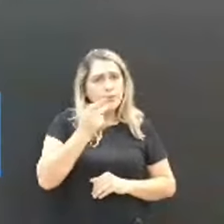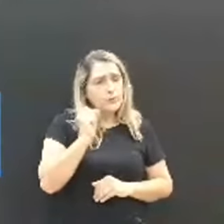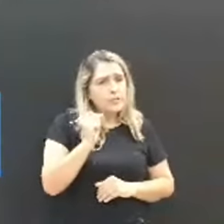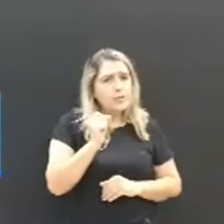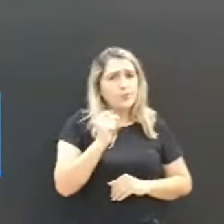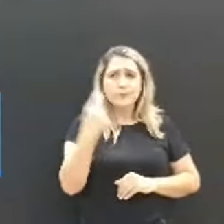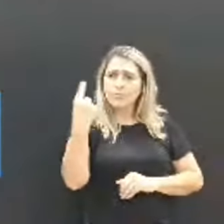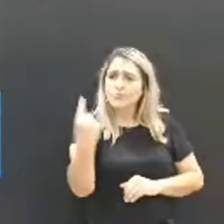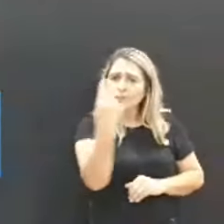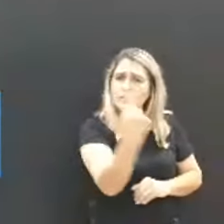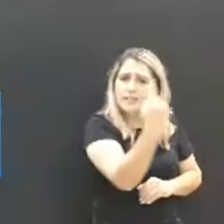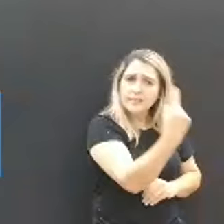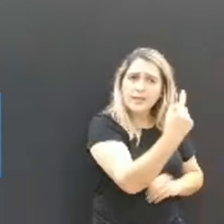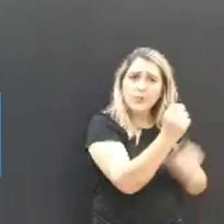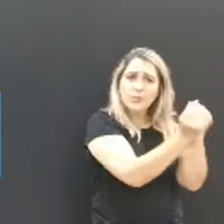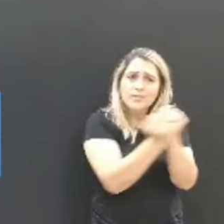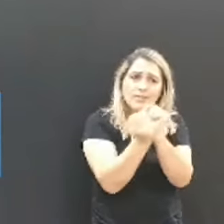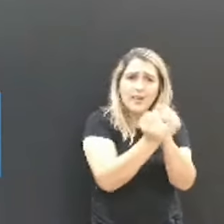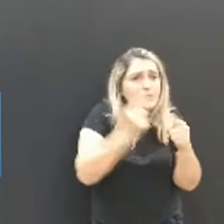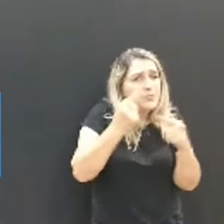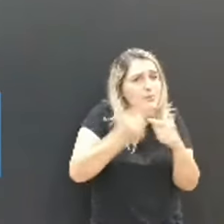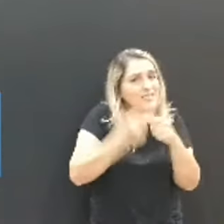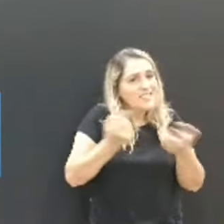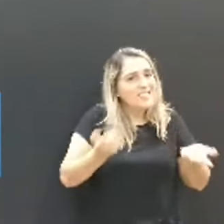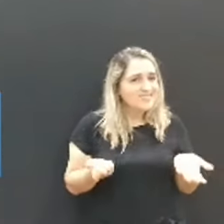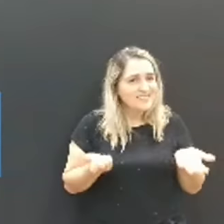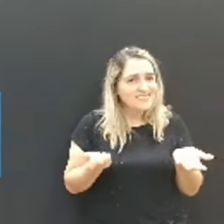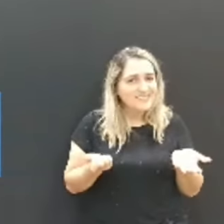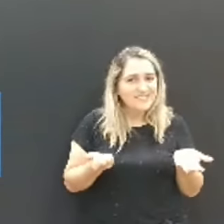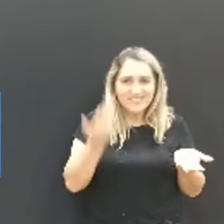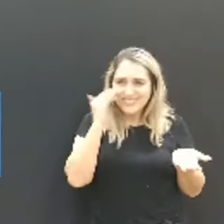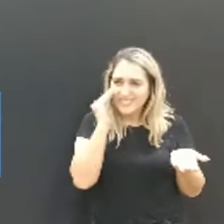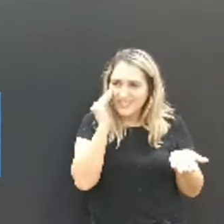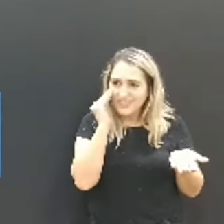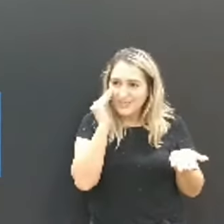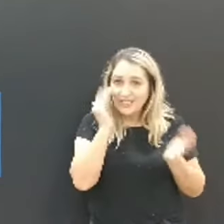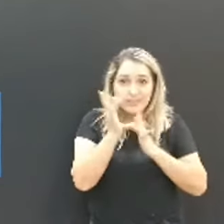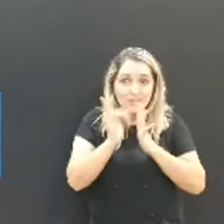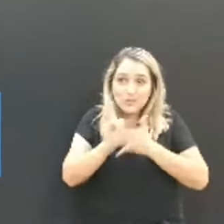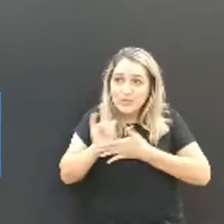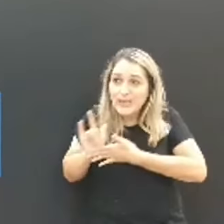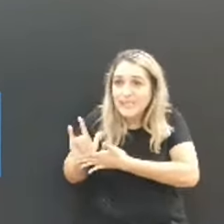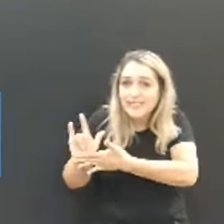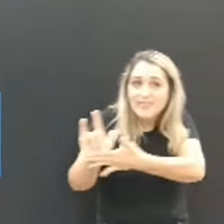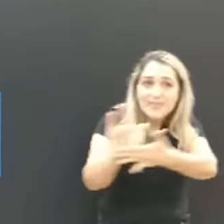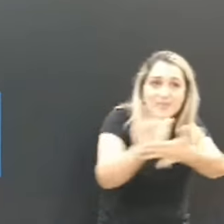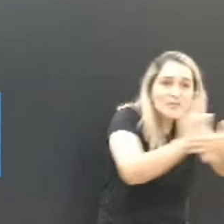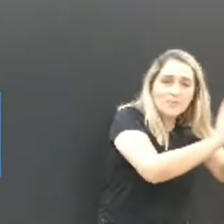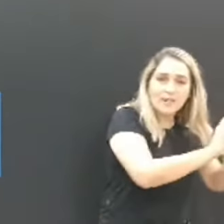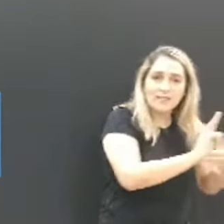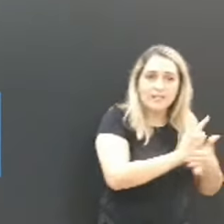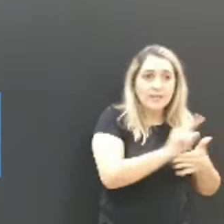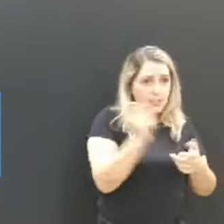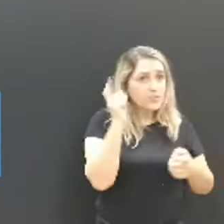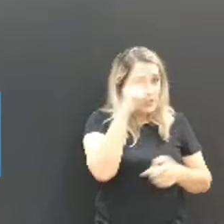porque o Senhor me deu nova vida, o Senhor mudou a minha vida. Não podemos ser escravos daquilo que nos